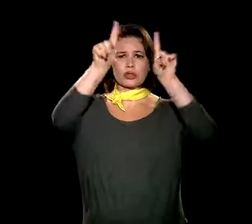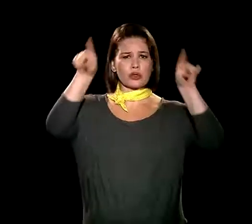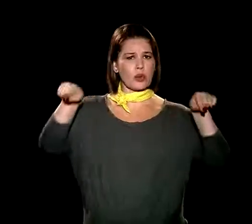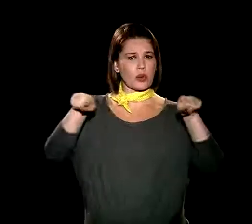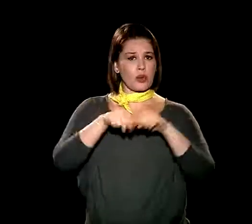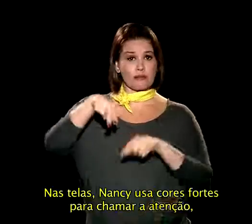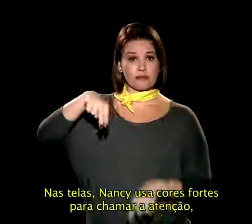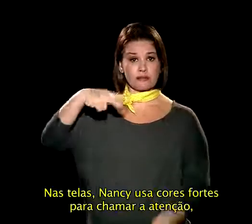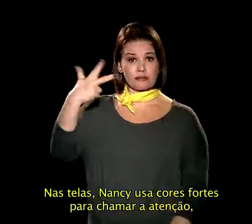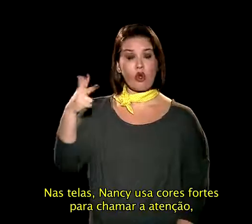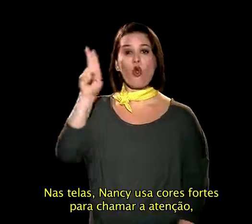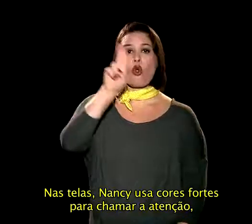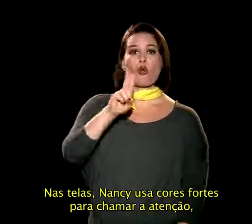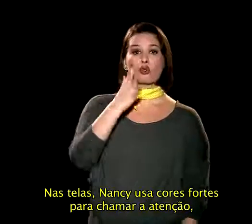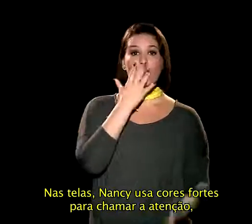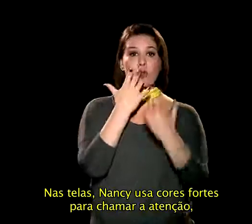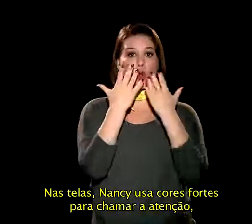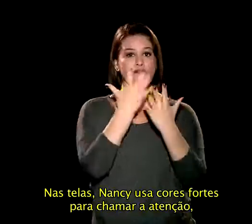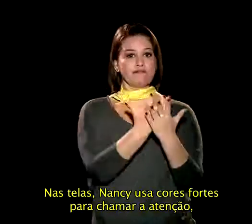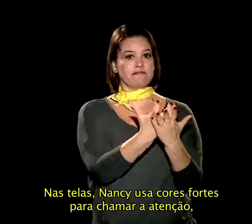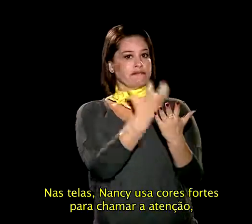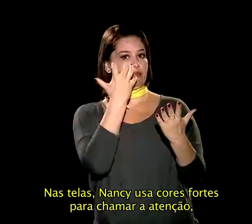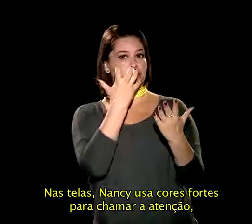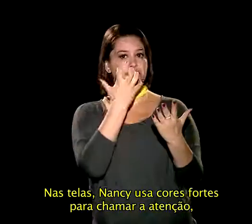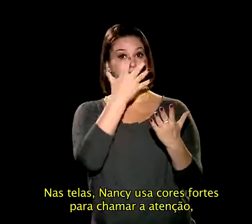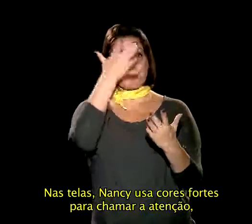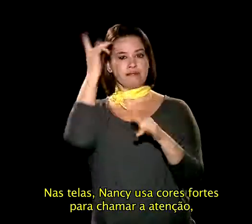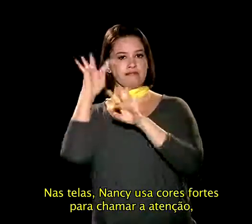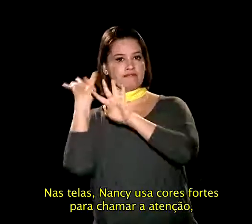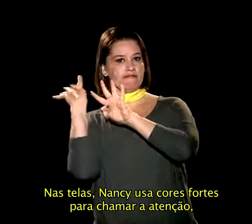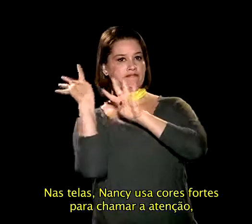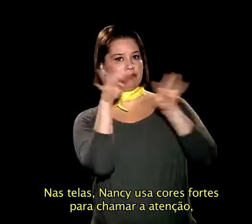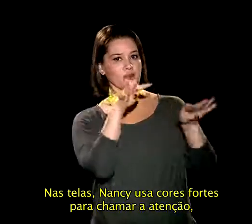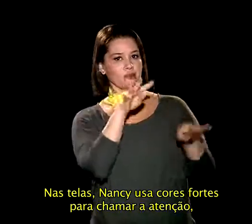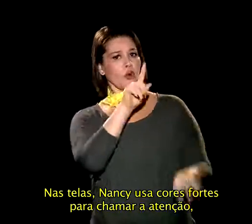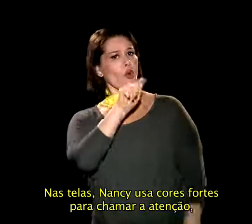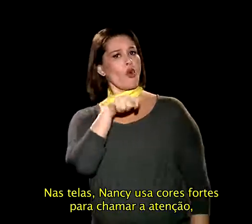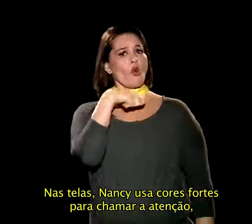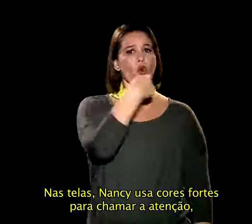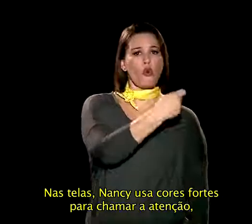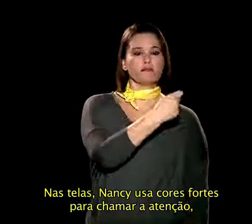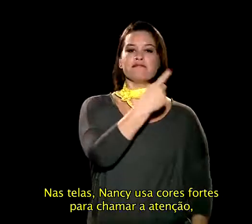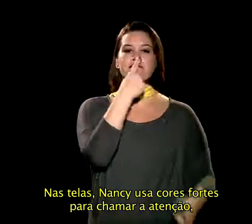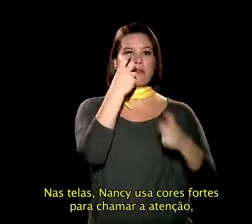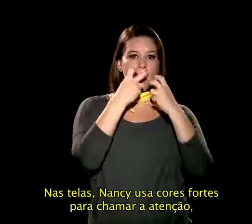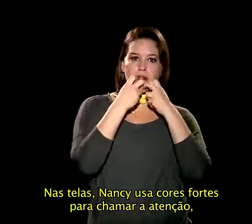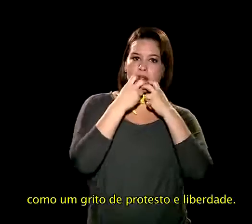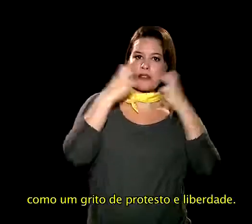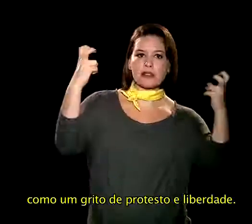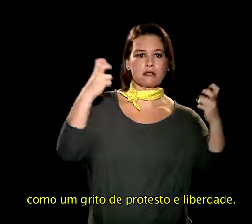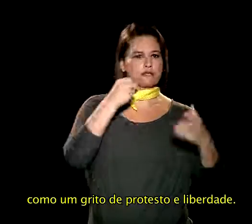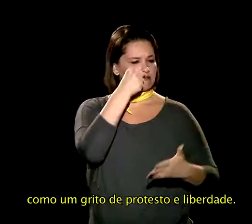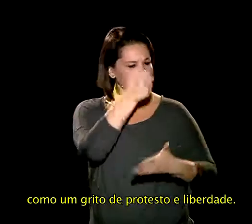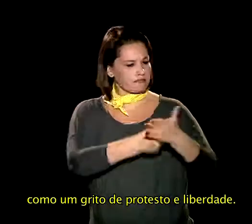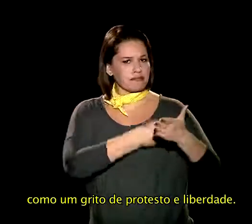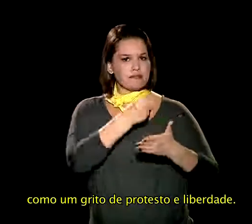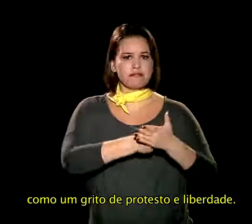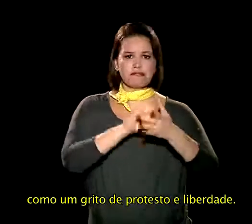Nas telas, Nancy usa cores fortes para chamar atenção, como um grito de protesto